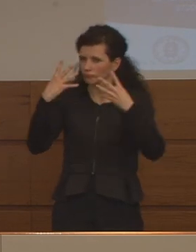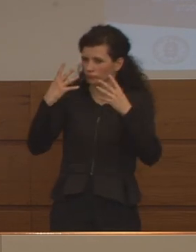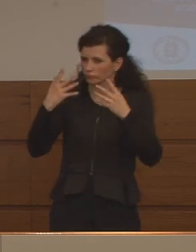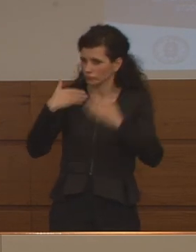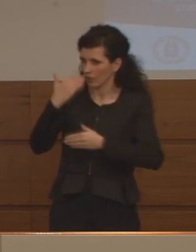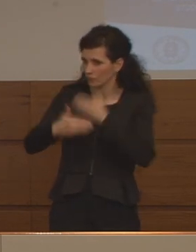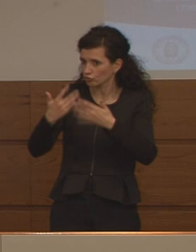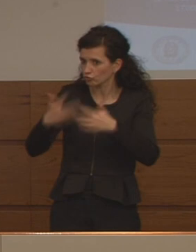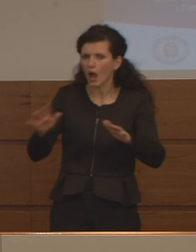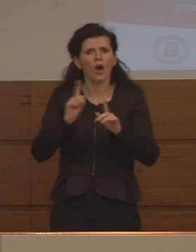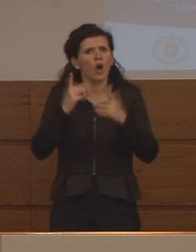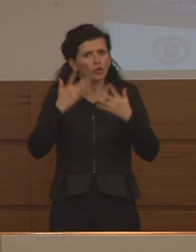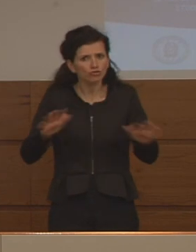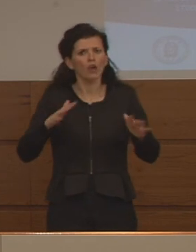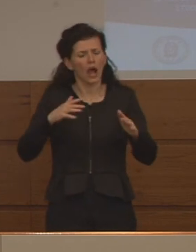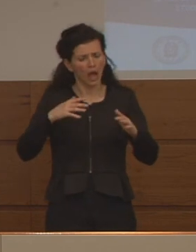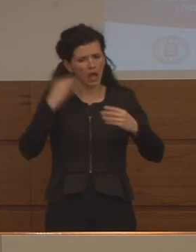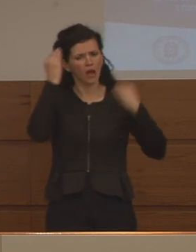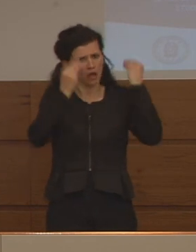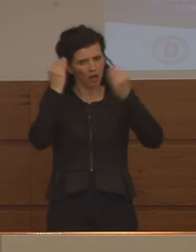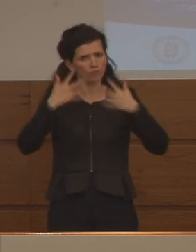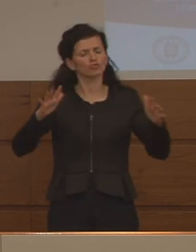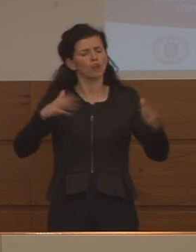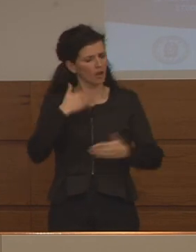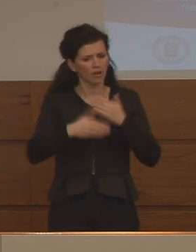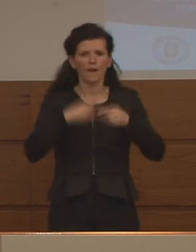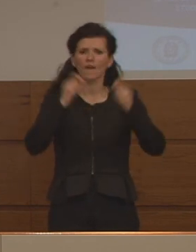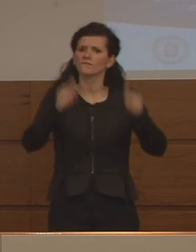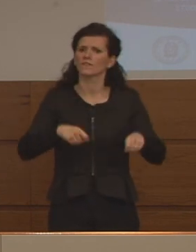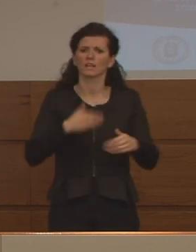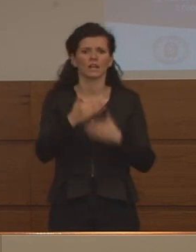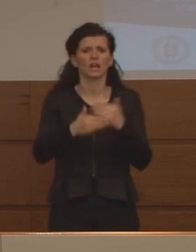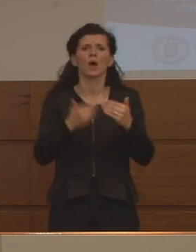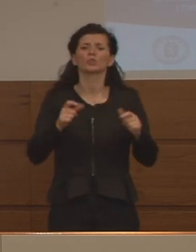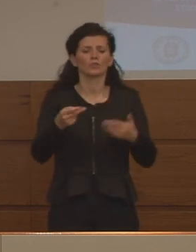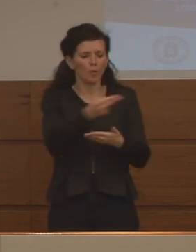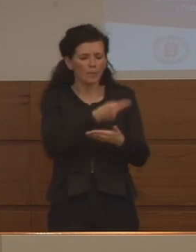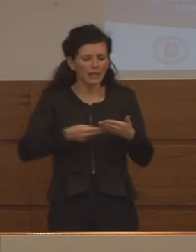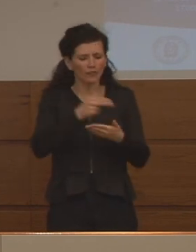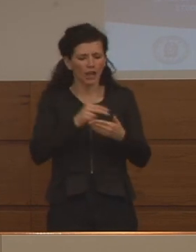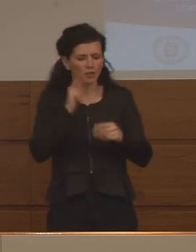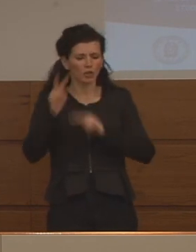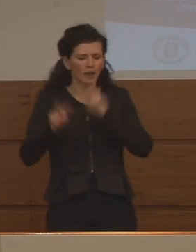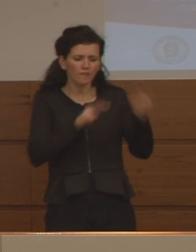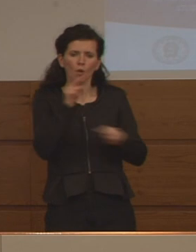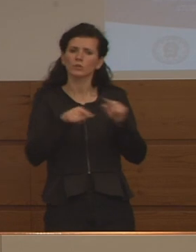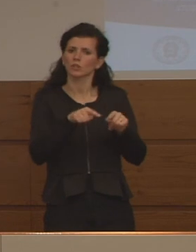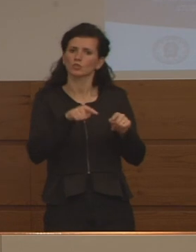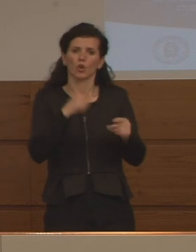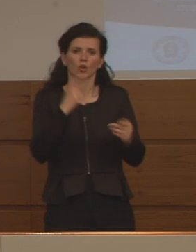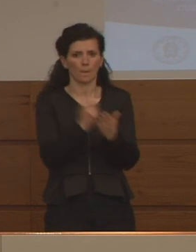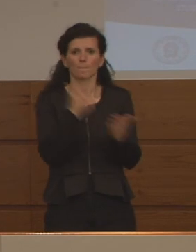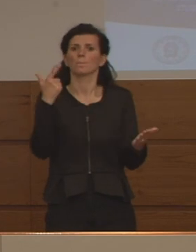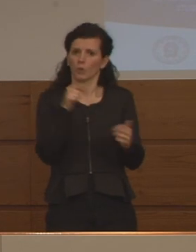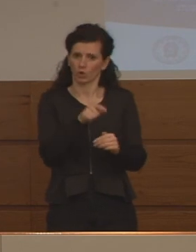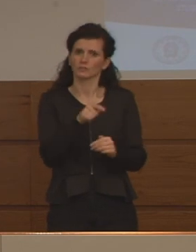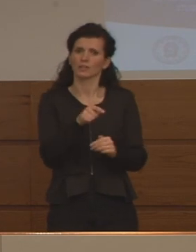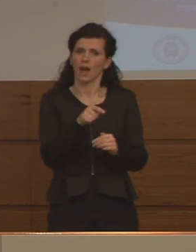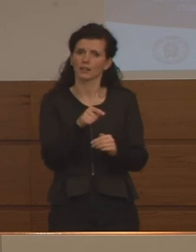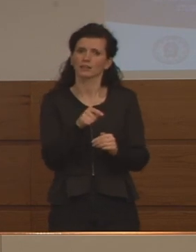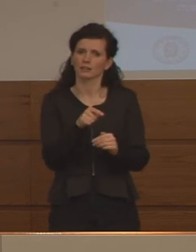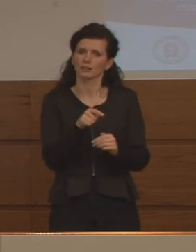perché evidentemente la pianificazione è una parte importante di quella chi